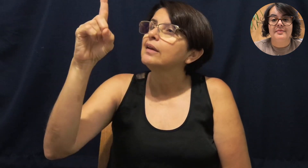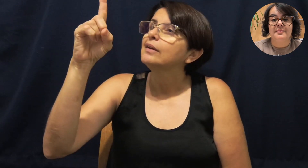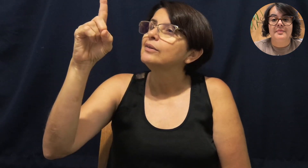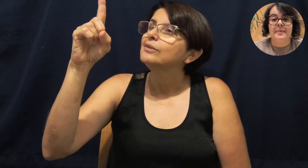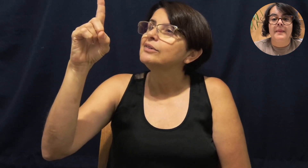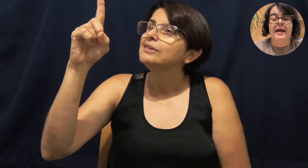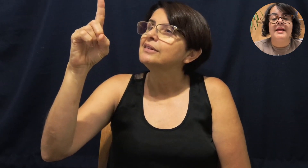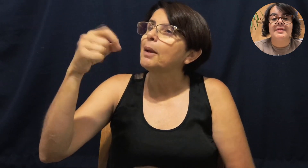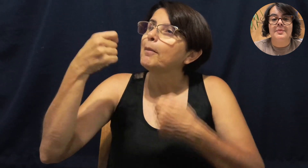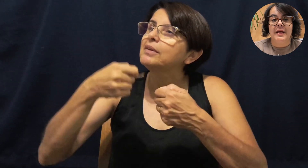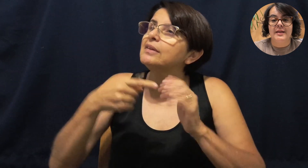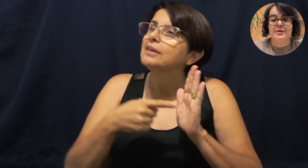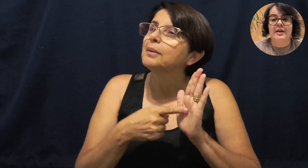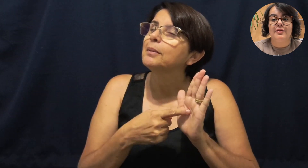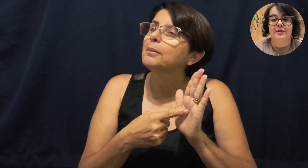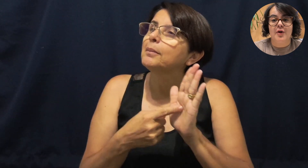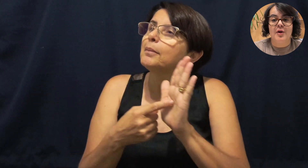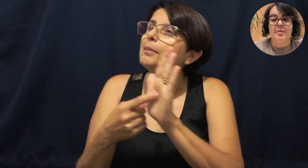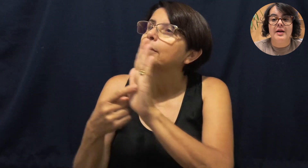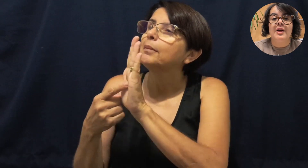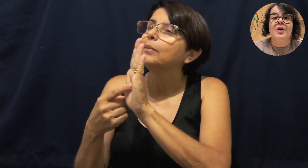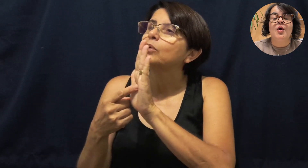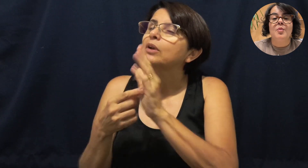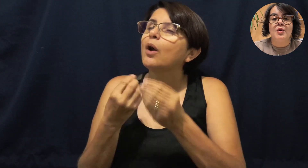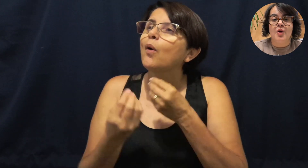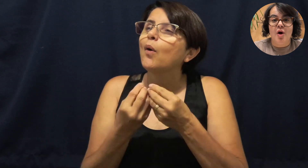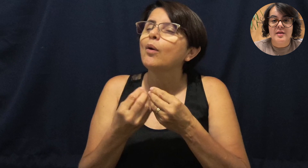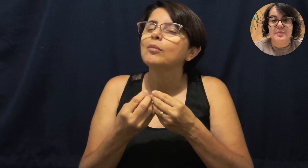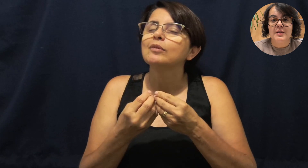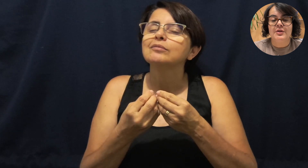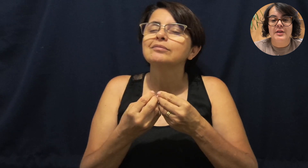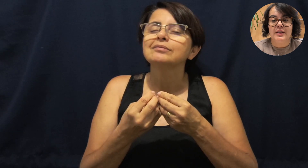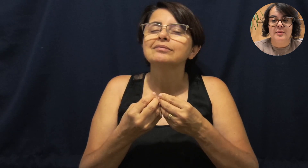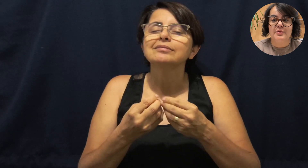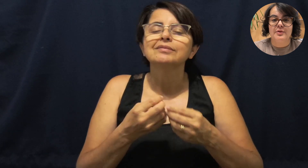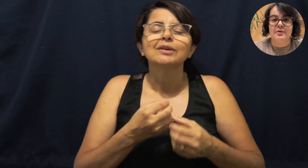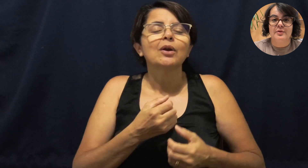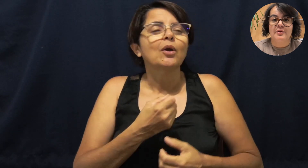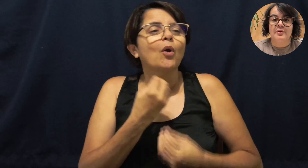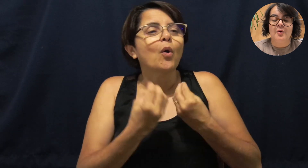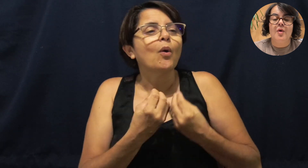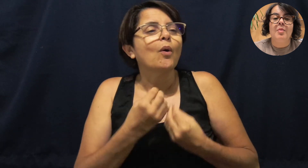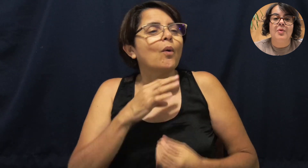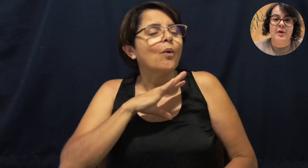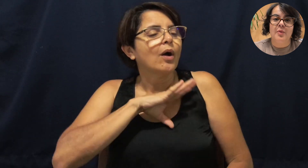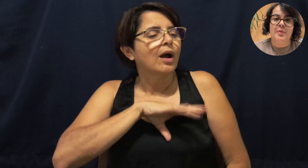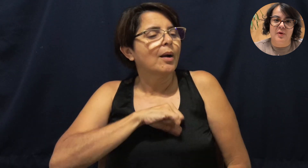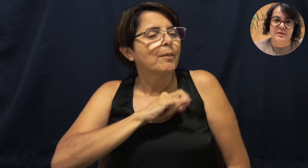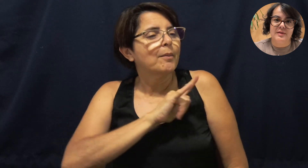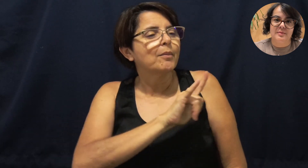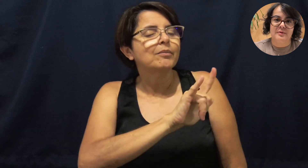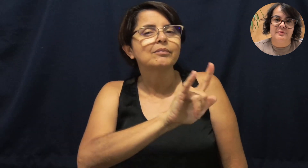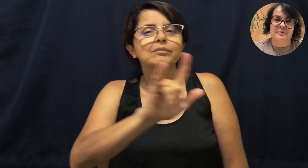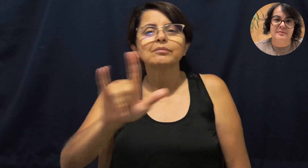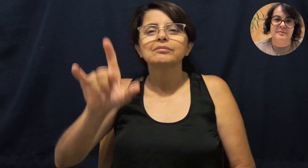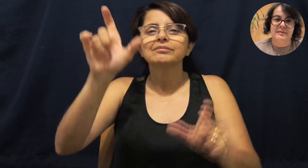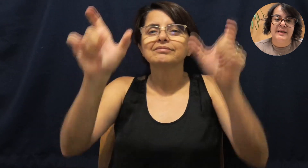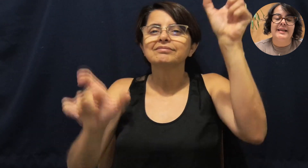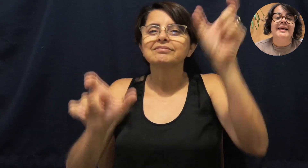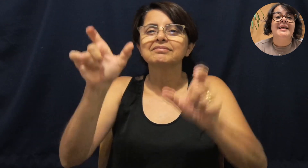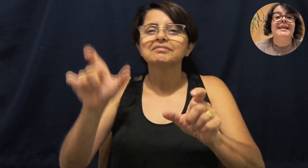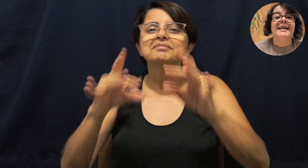Deus é expresso na forma como nós praticamos o amor ao próximo.